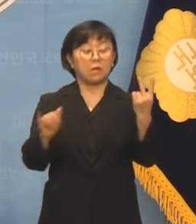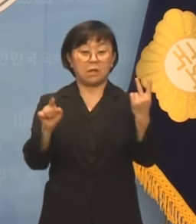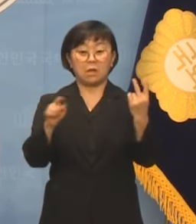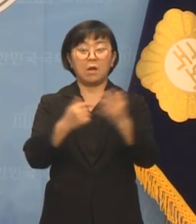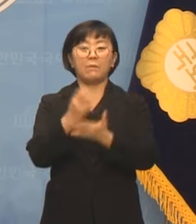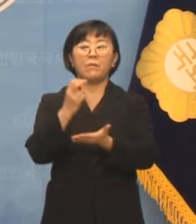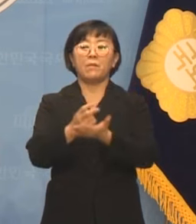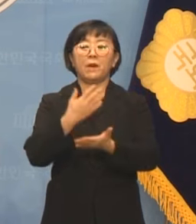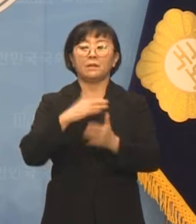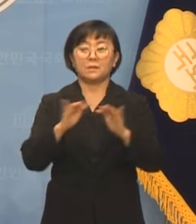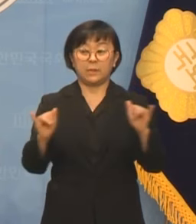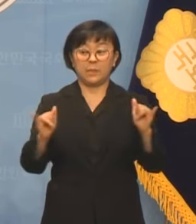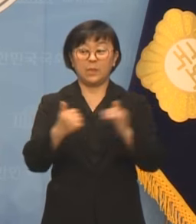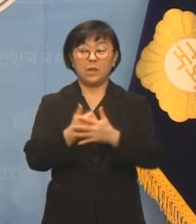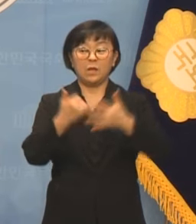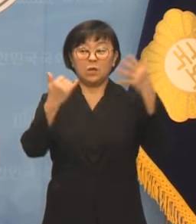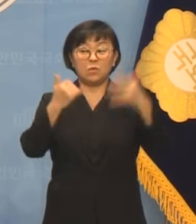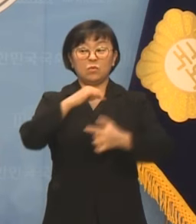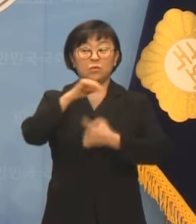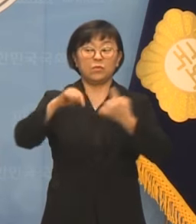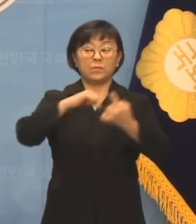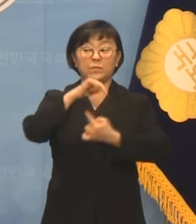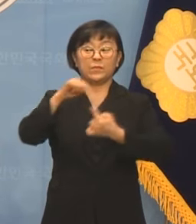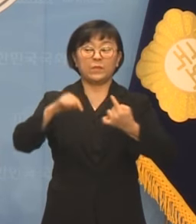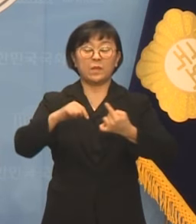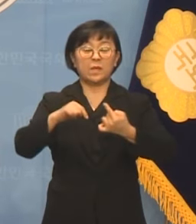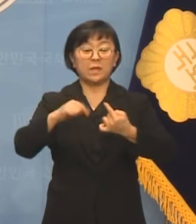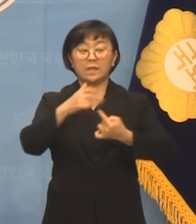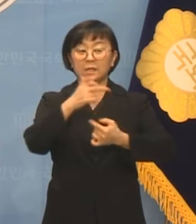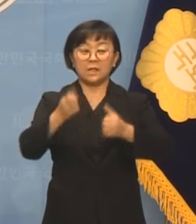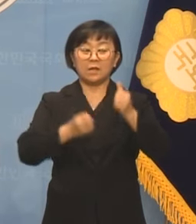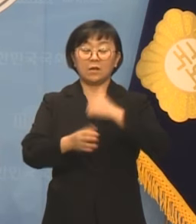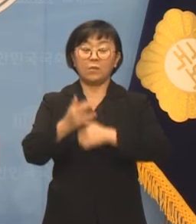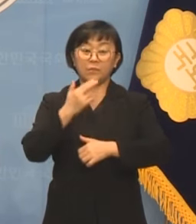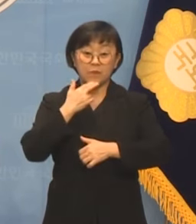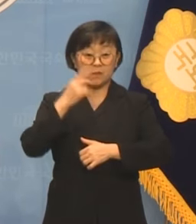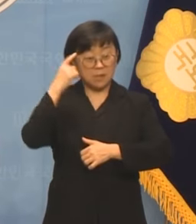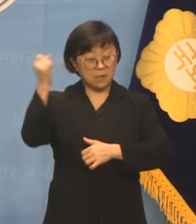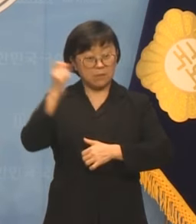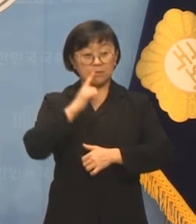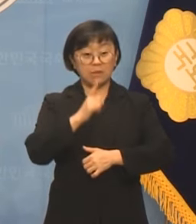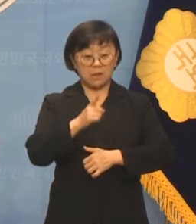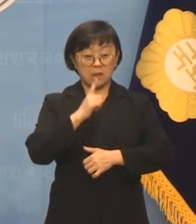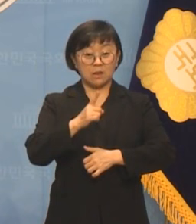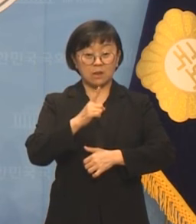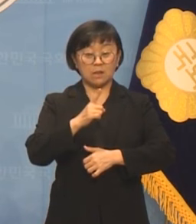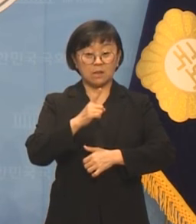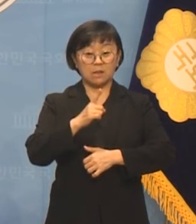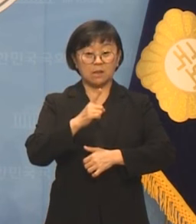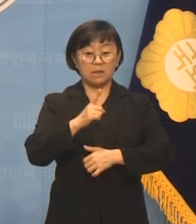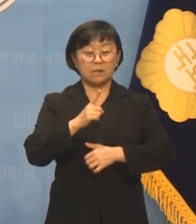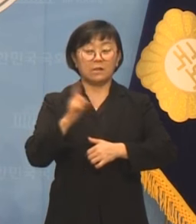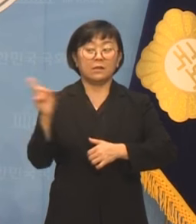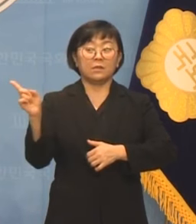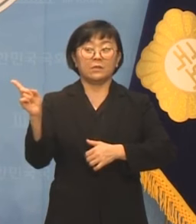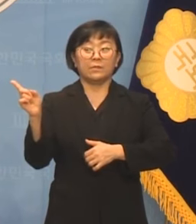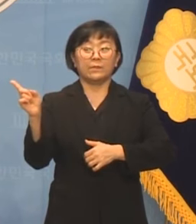법을 아는 사람들이 유튜브를 하면 크게 영향을 못 미칠 거다 이렇게 생각했는지 이